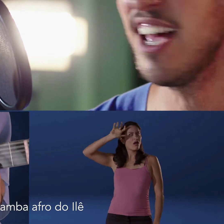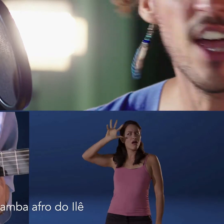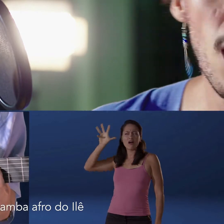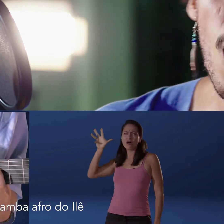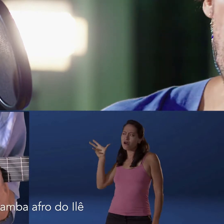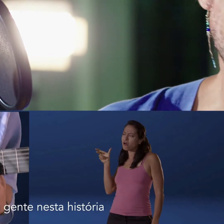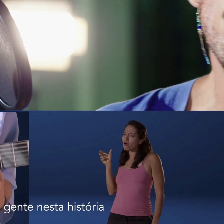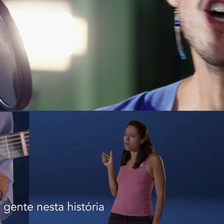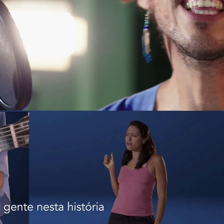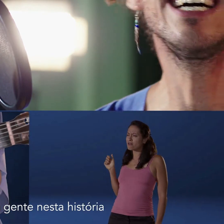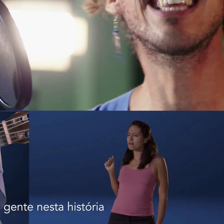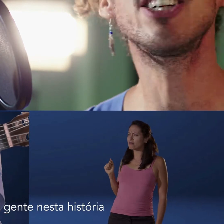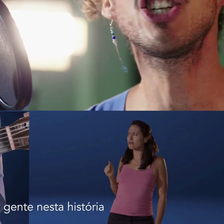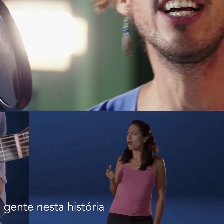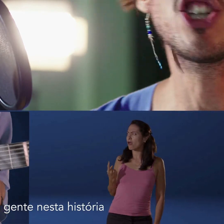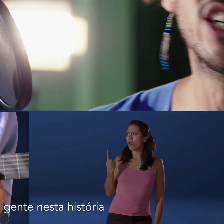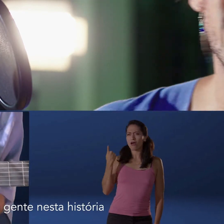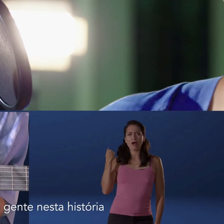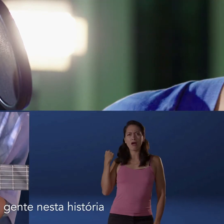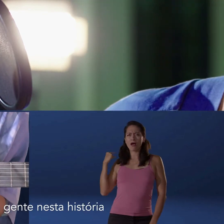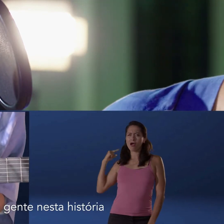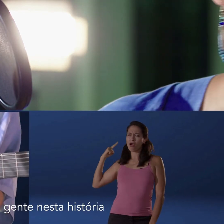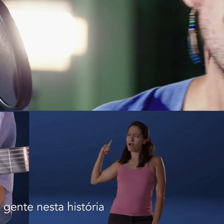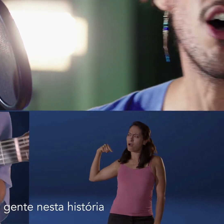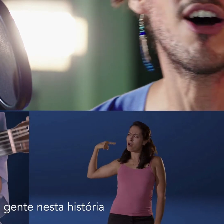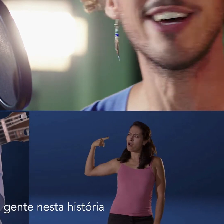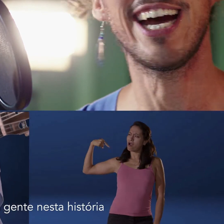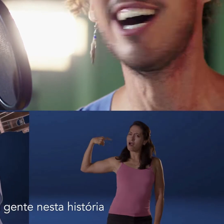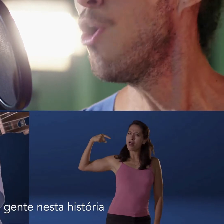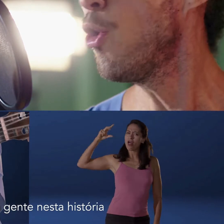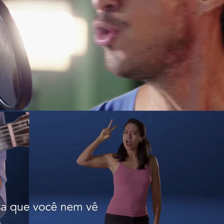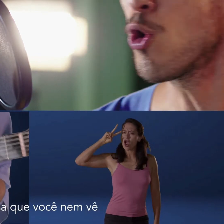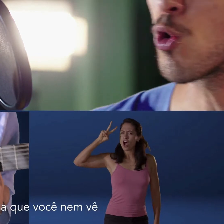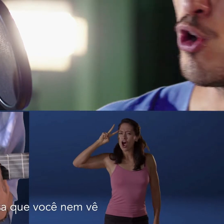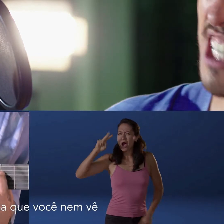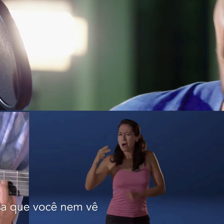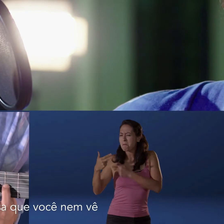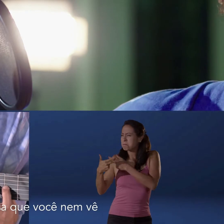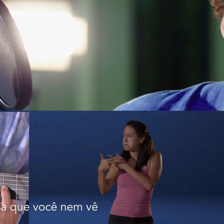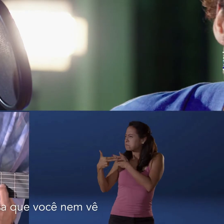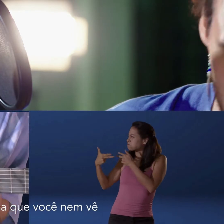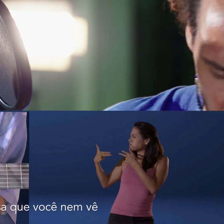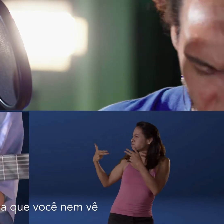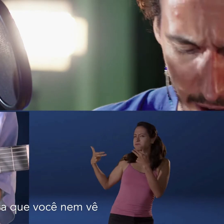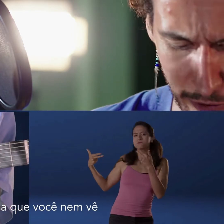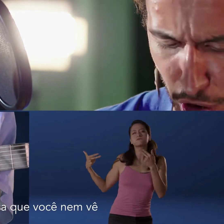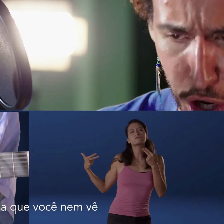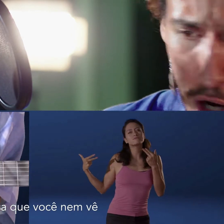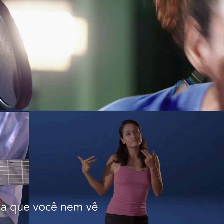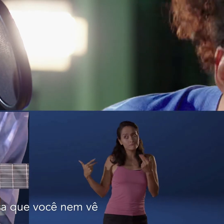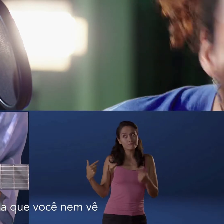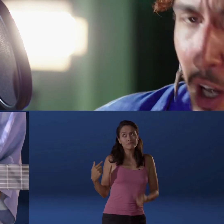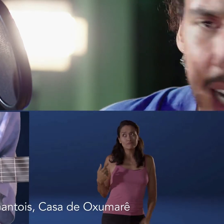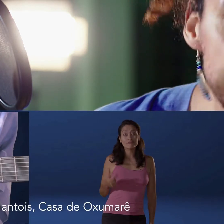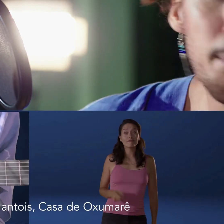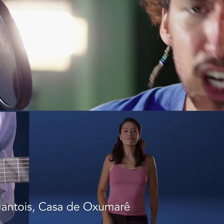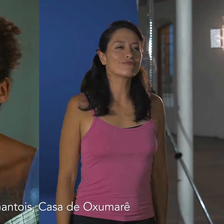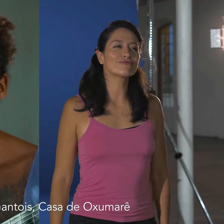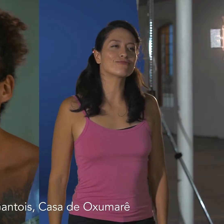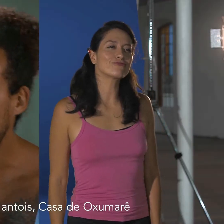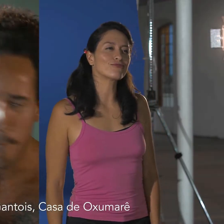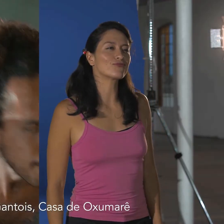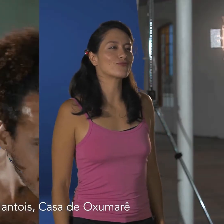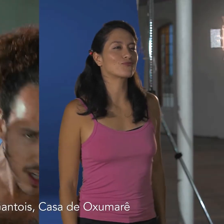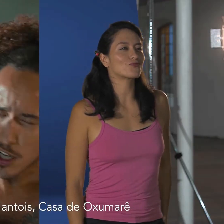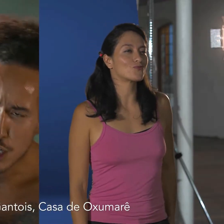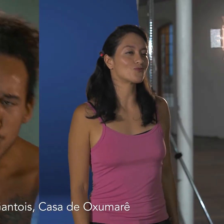ilê, olhou tanta gente nessa história, olhou coisa que você nem vê. Casa